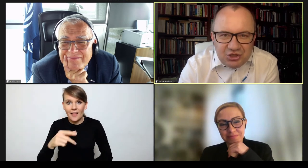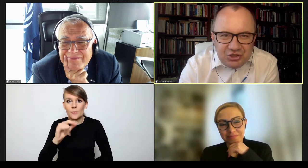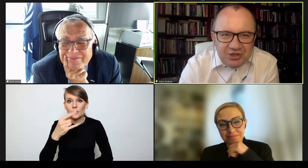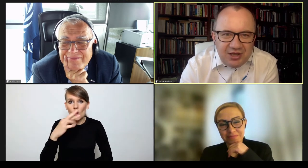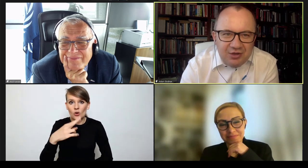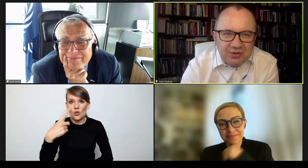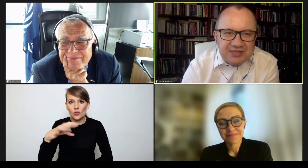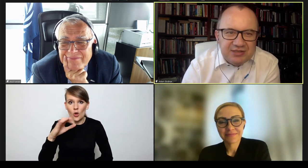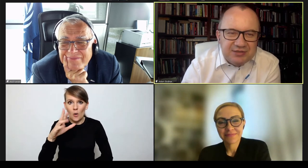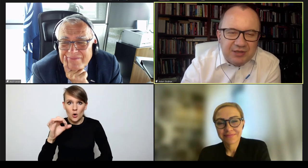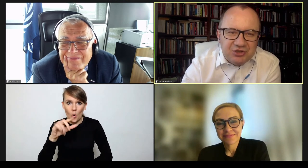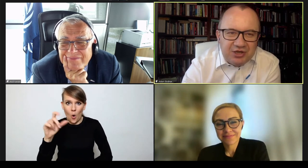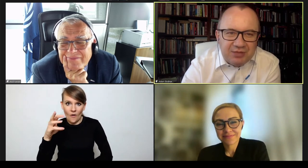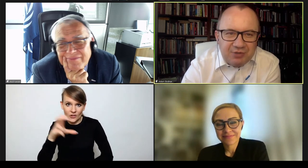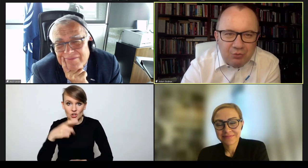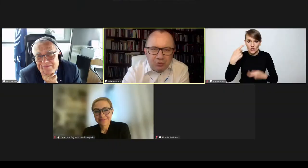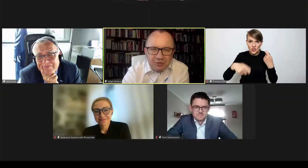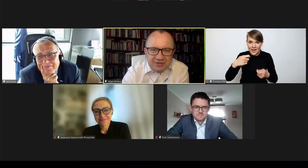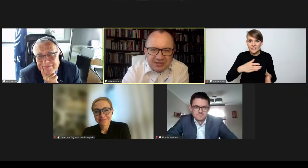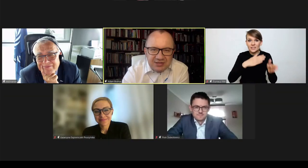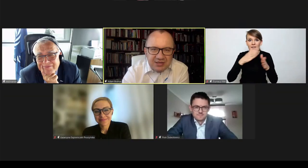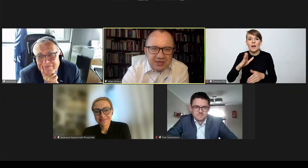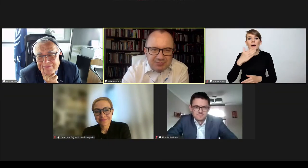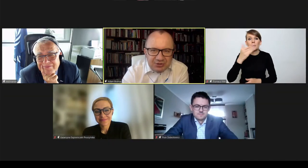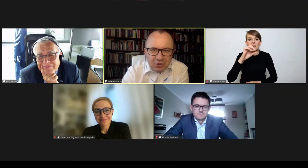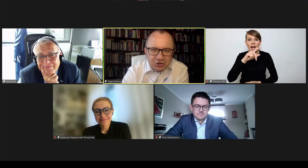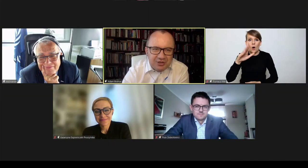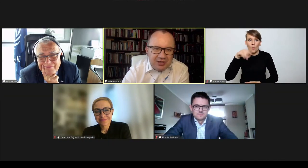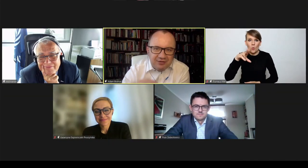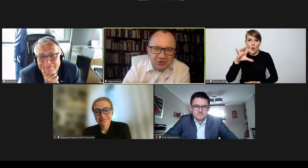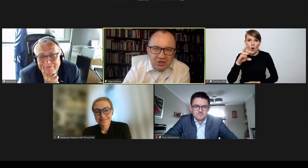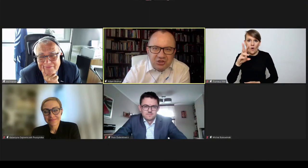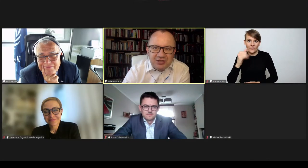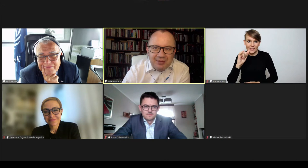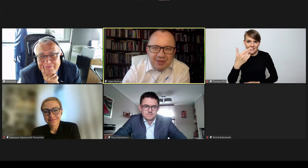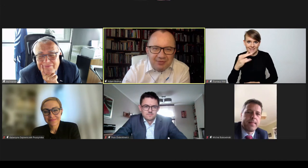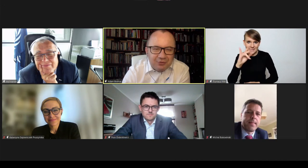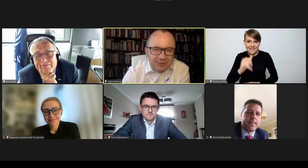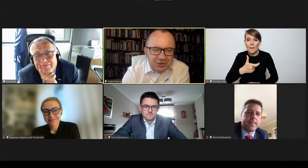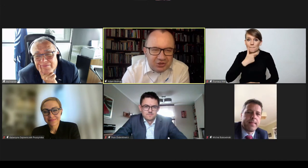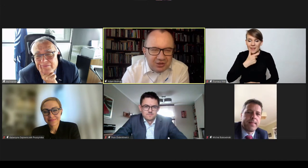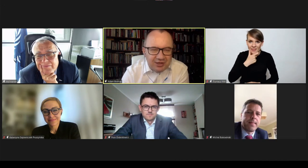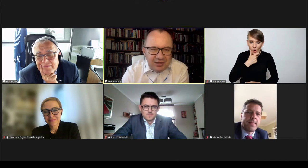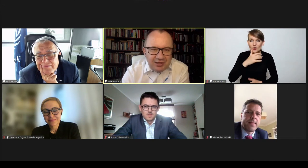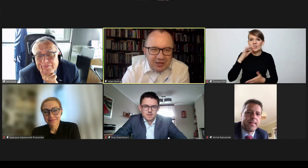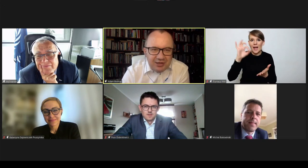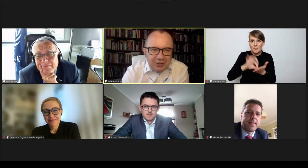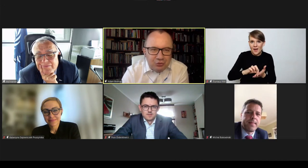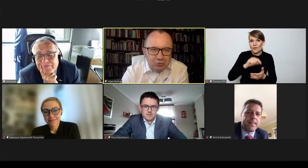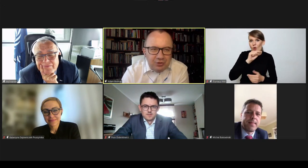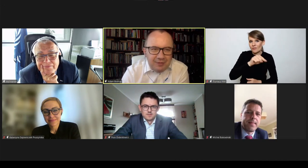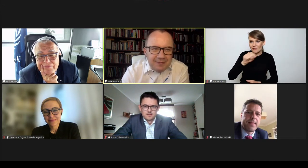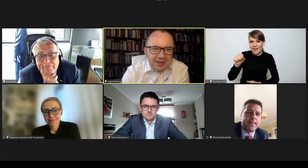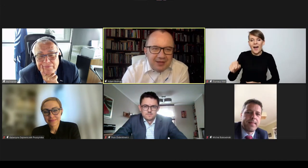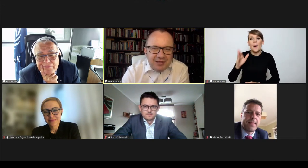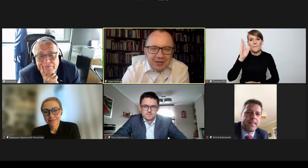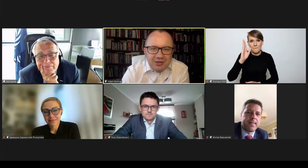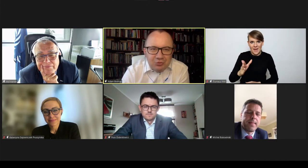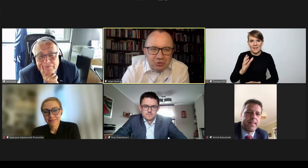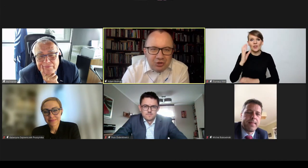ze Szczecina oraz jest pan dziekan Michał Bukowiński z Bydgoszczy. Wszędzie tam na pewno będzie tur